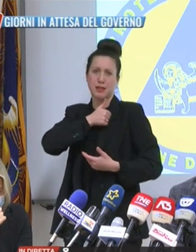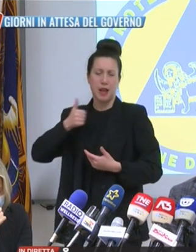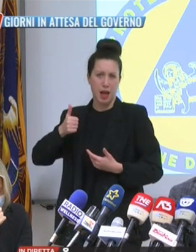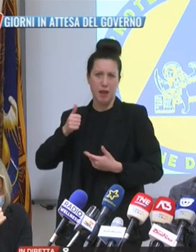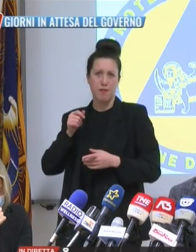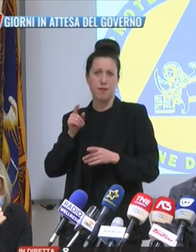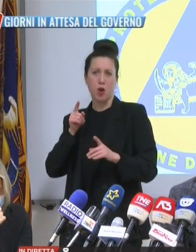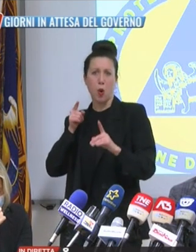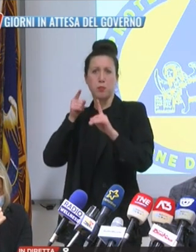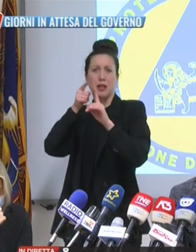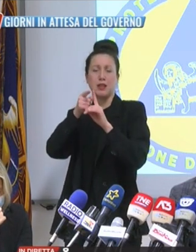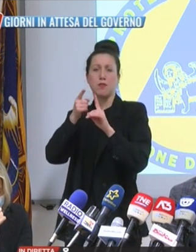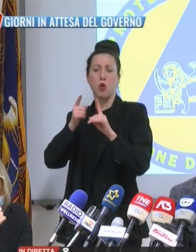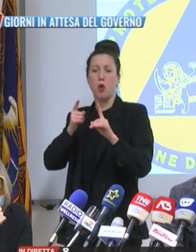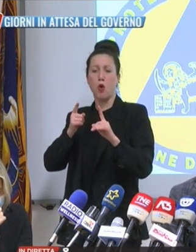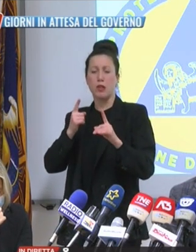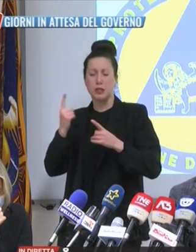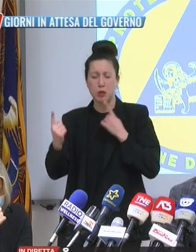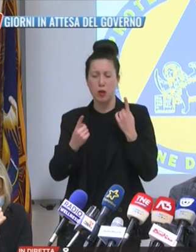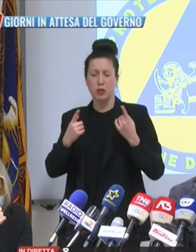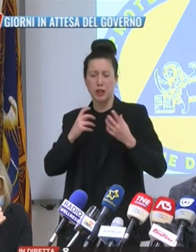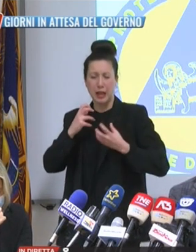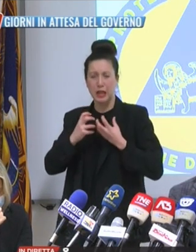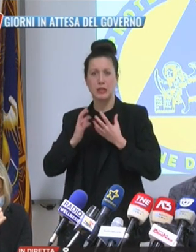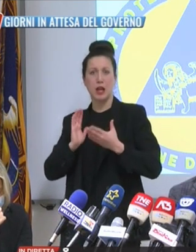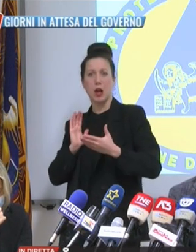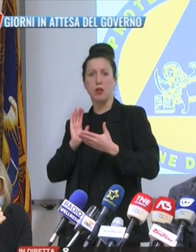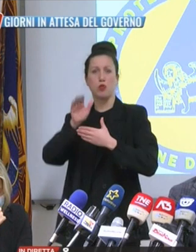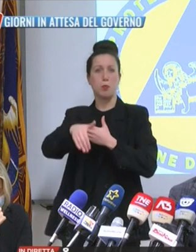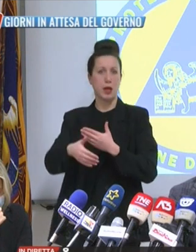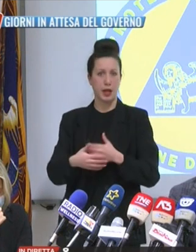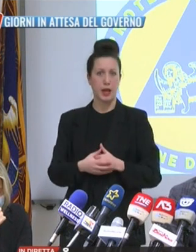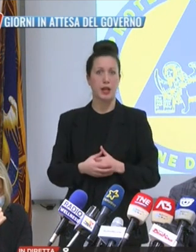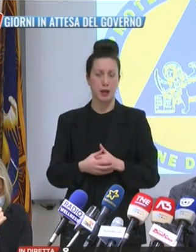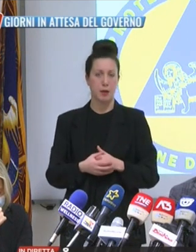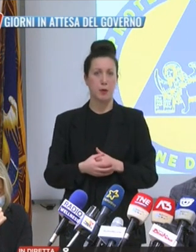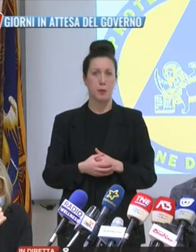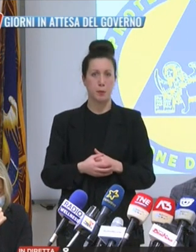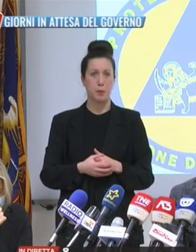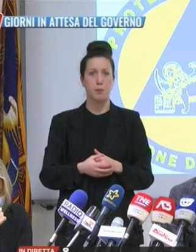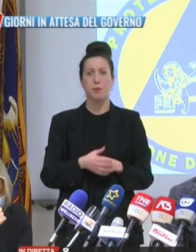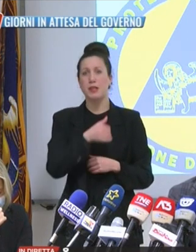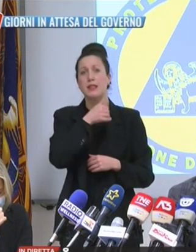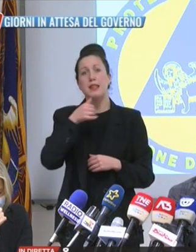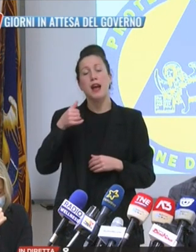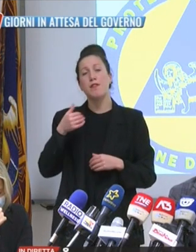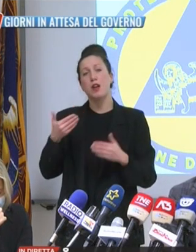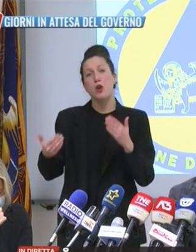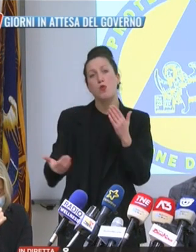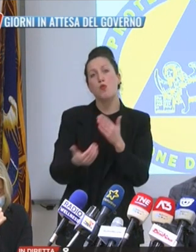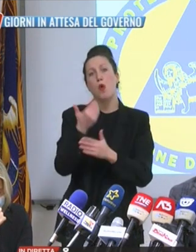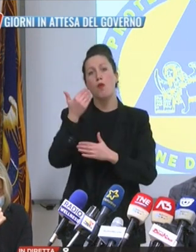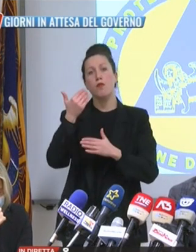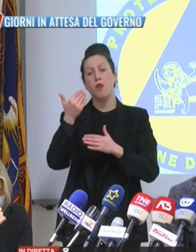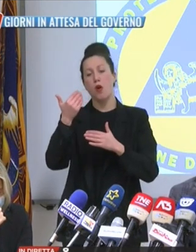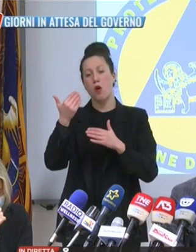incagliati. Quindi rilancio economico, ma anche istituzionale di questo paese. Una nuova architettura istituzionale